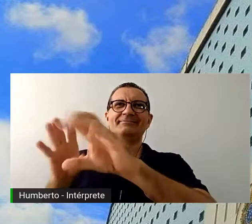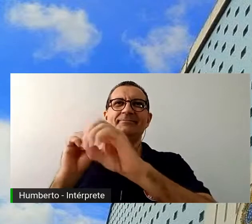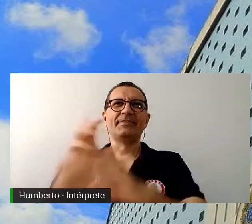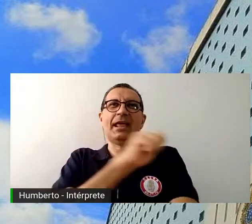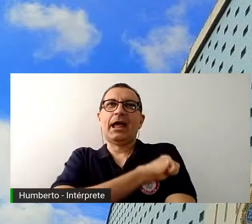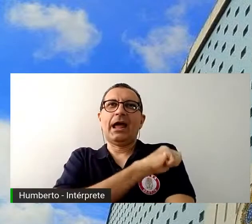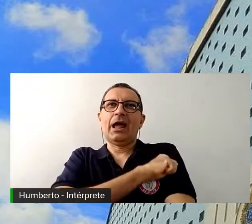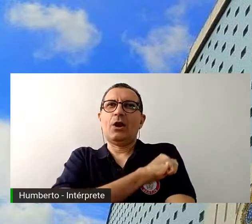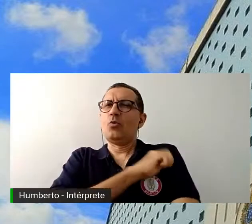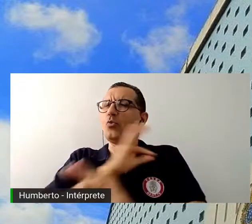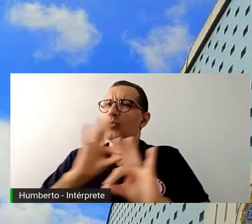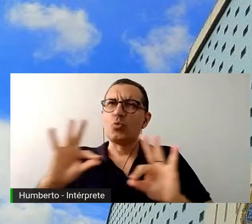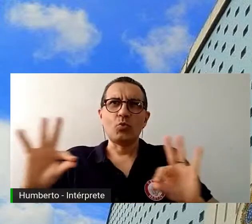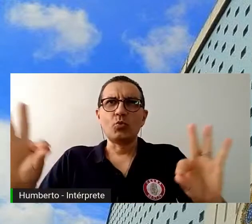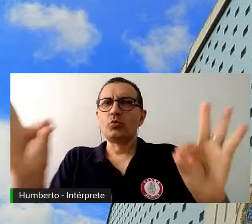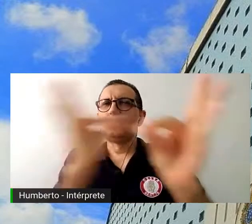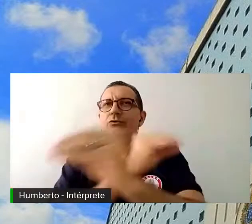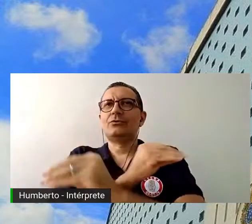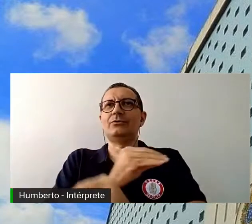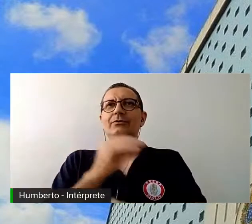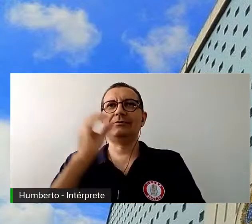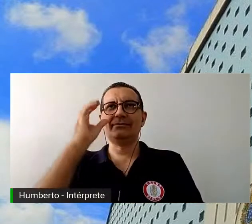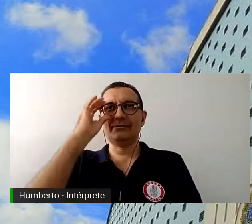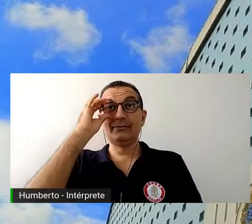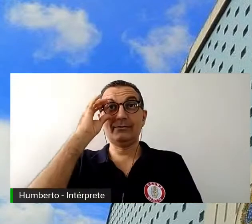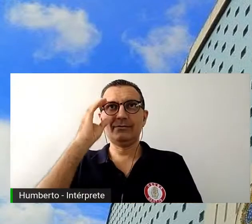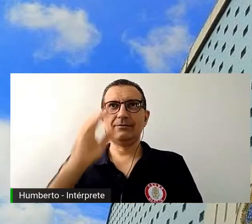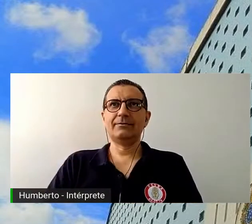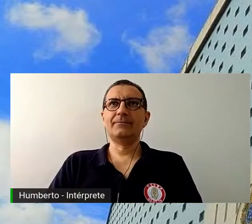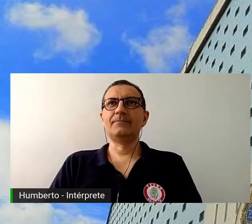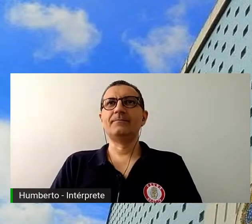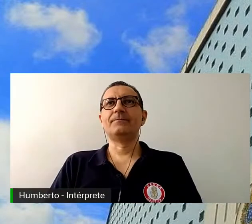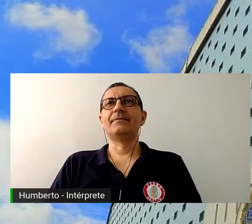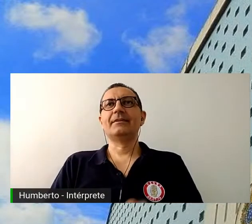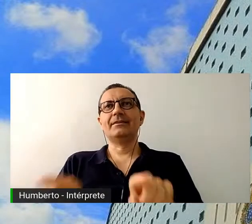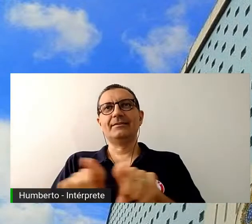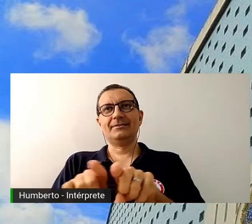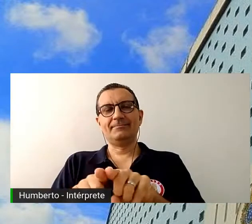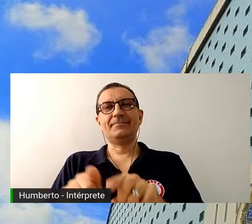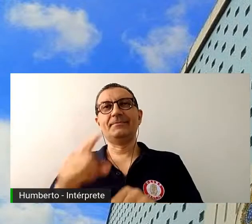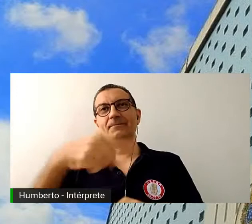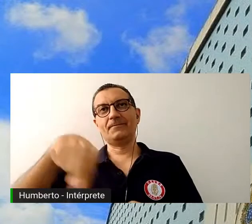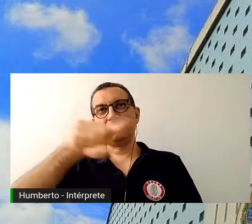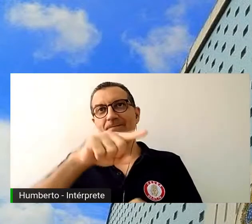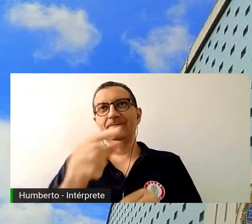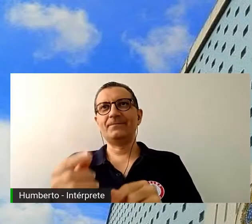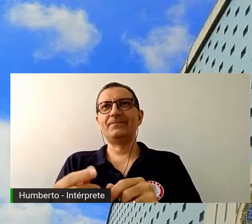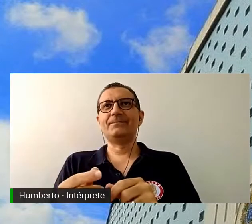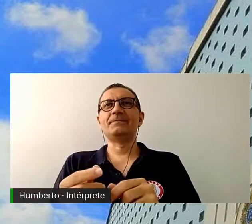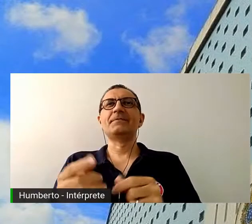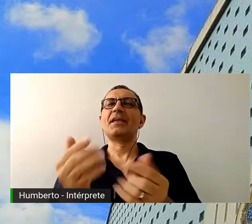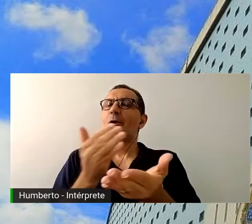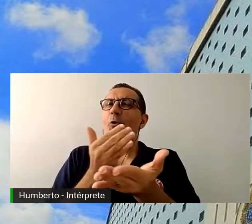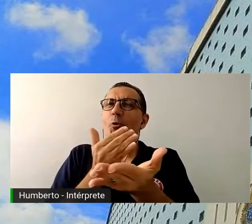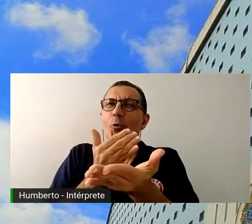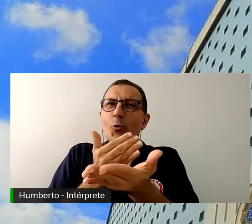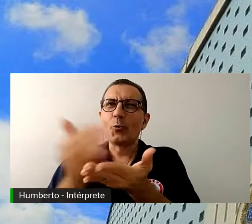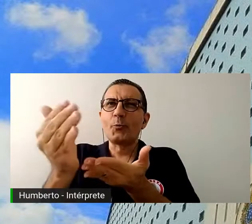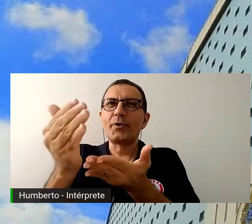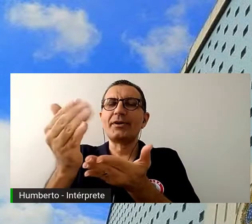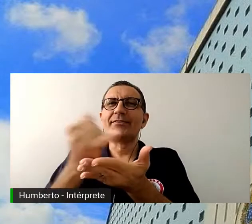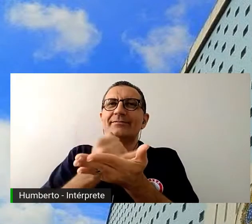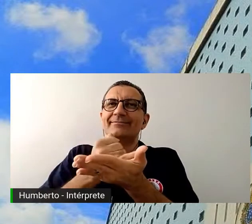que passou pelo Conselho do Campus, que decidiu, né, por iniciar neste